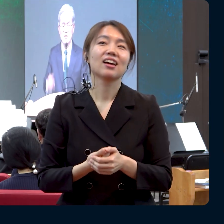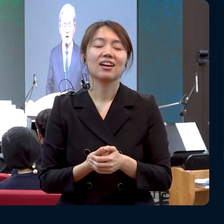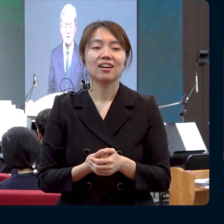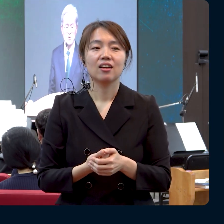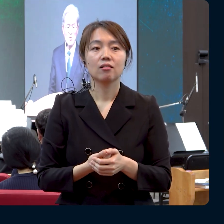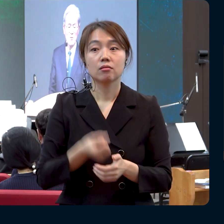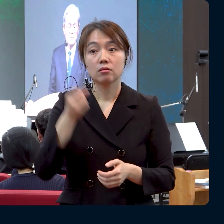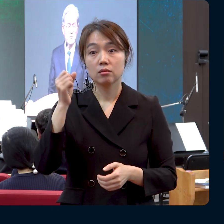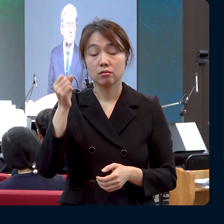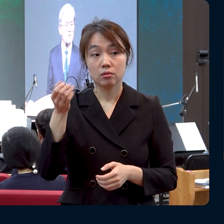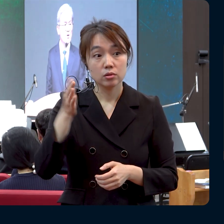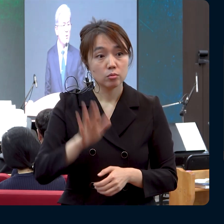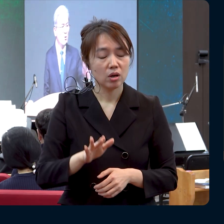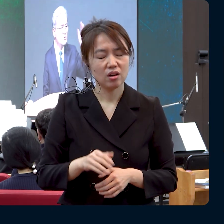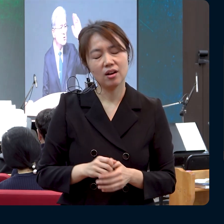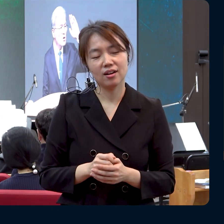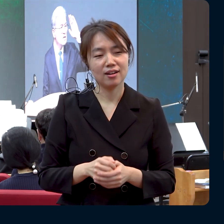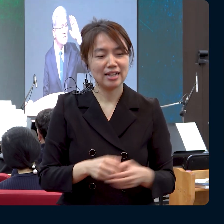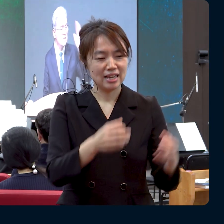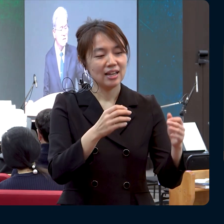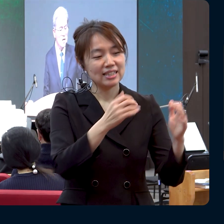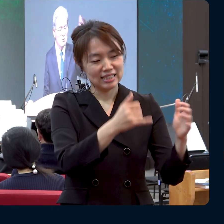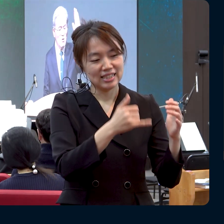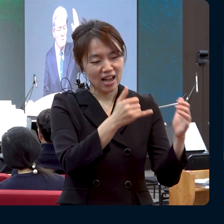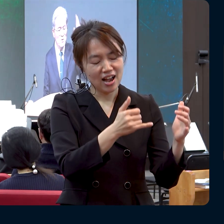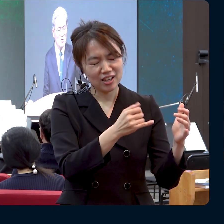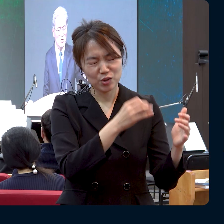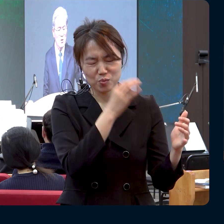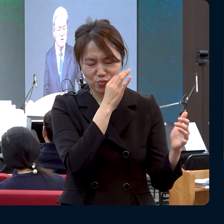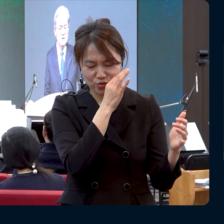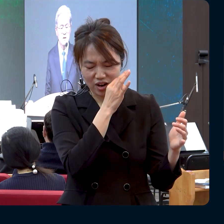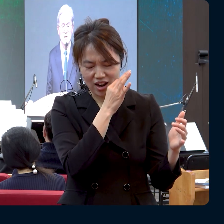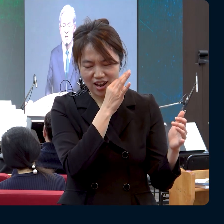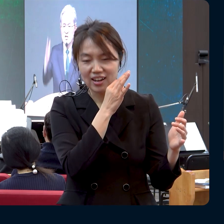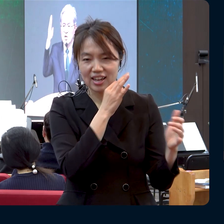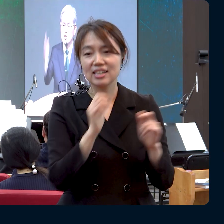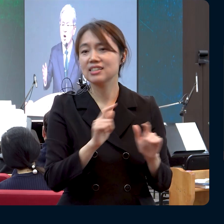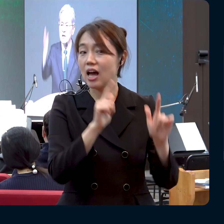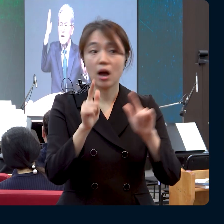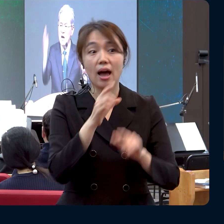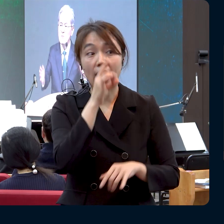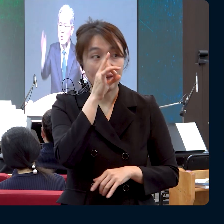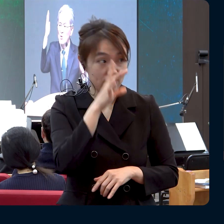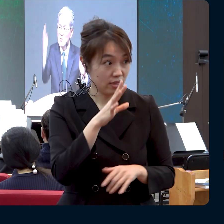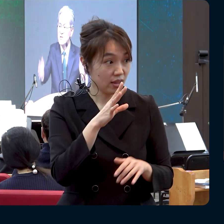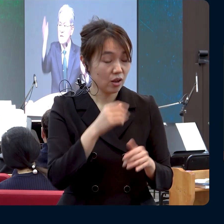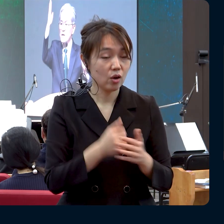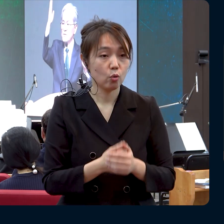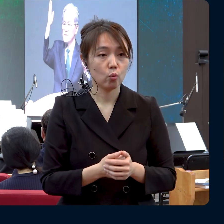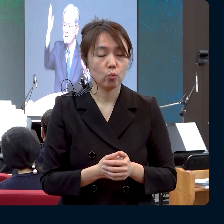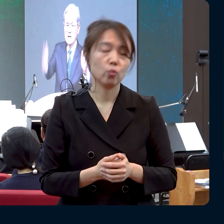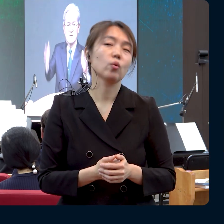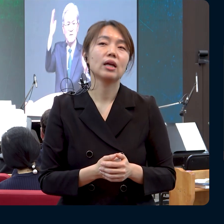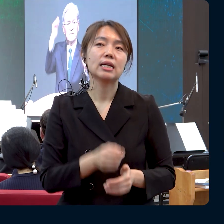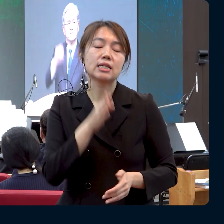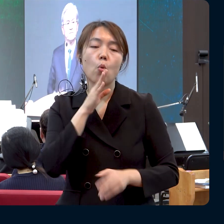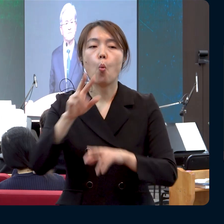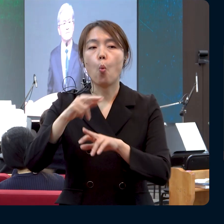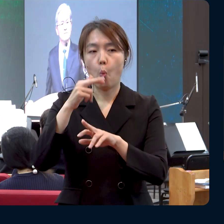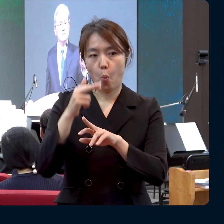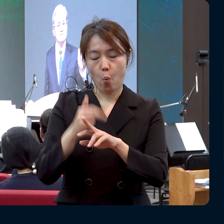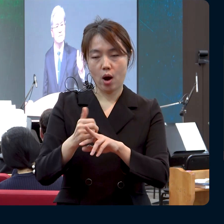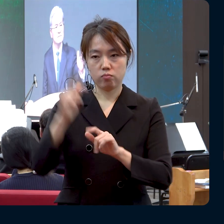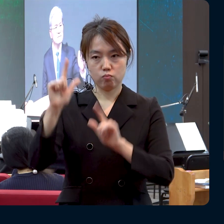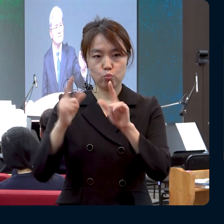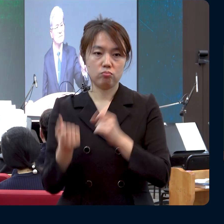포기할 문제가 아니죠. 온전한 칭찬과 명성이 없이는 진정한 행복은 없으니까요, 이 땅에서.